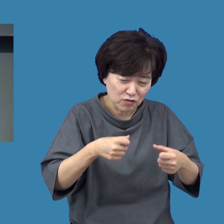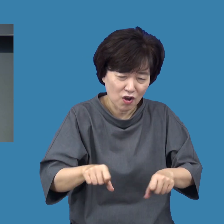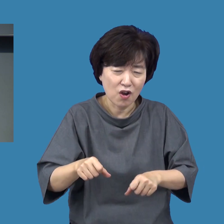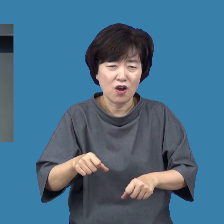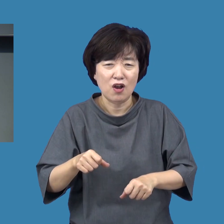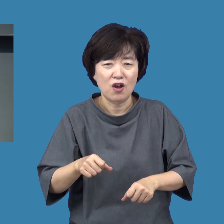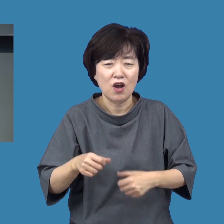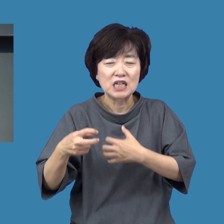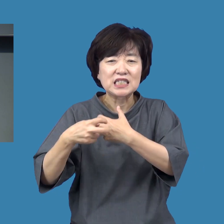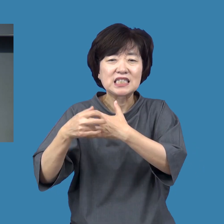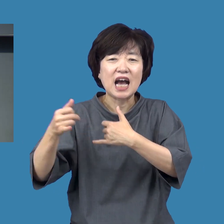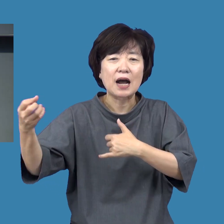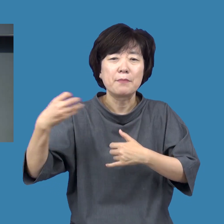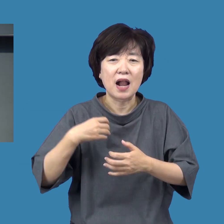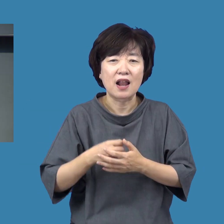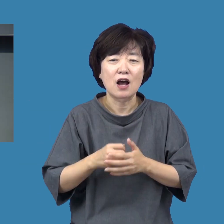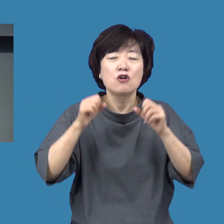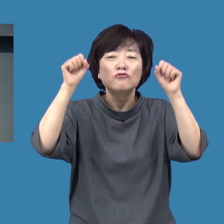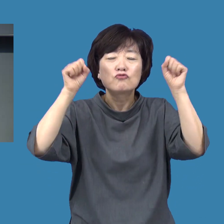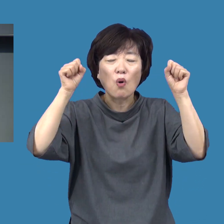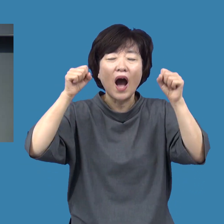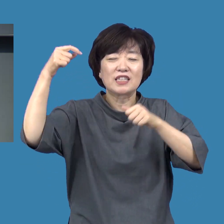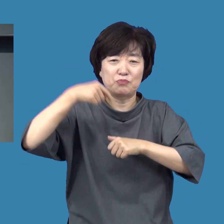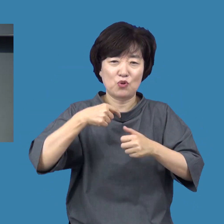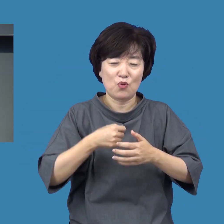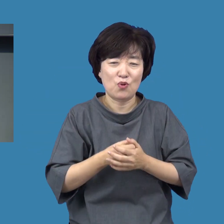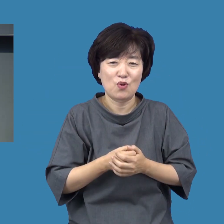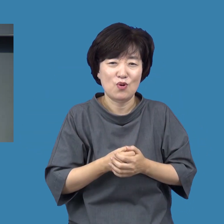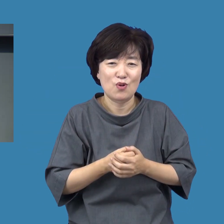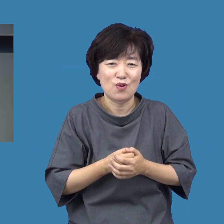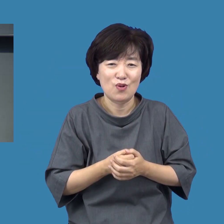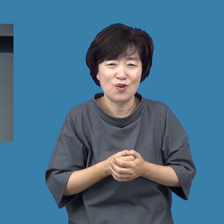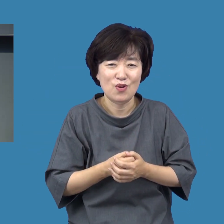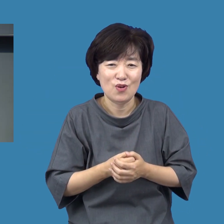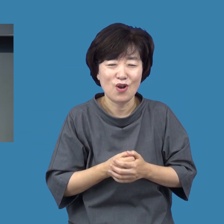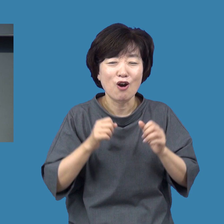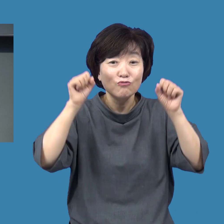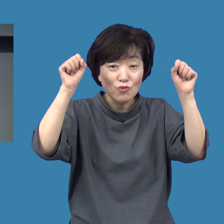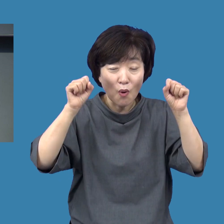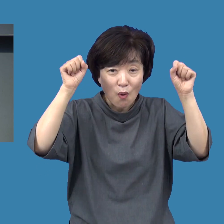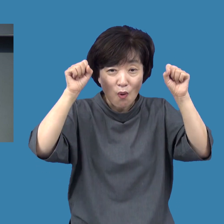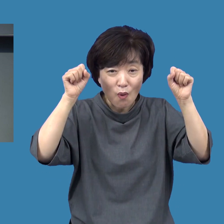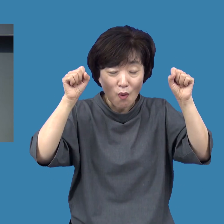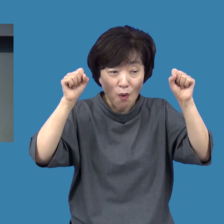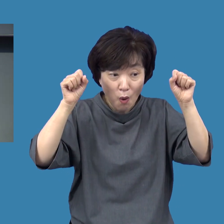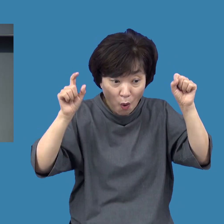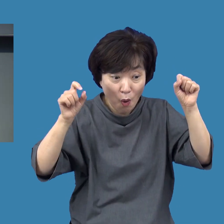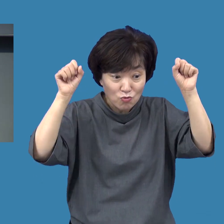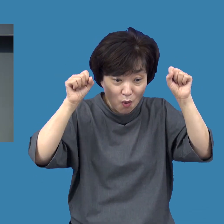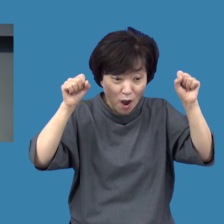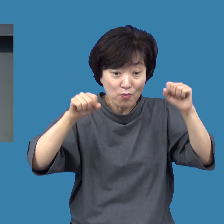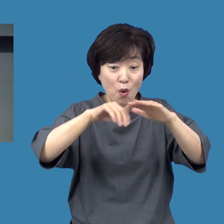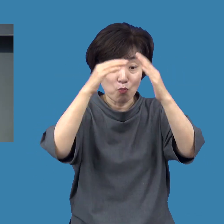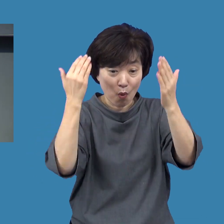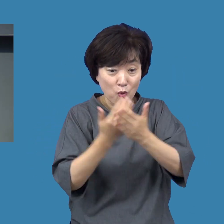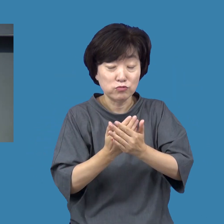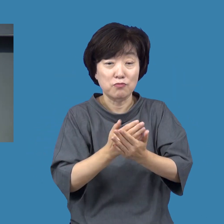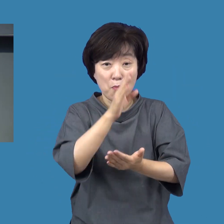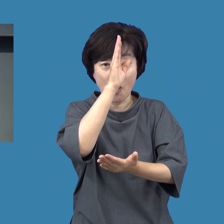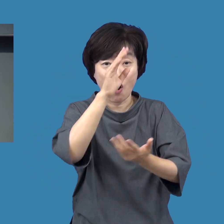뭐라 그러는지 아십니까? 운동하십시오. 운동이 여러분 만병통치약이야.